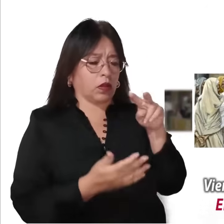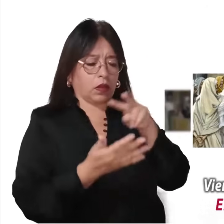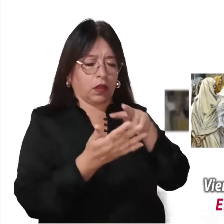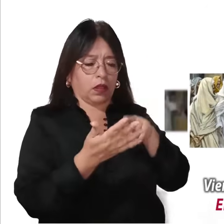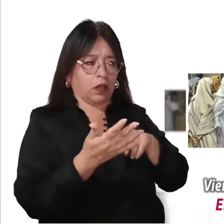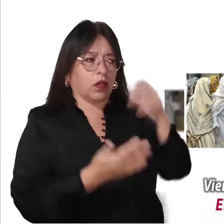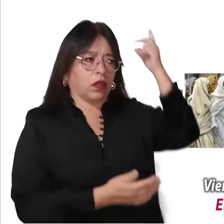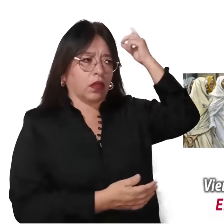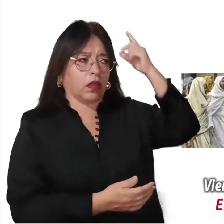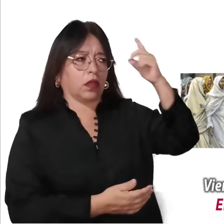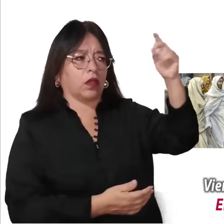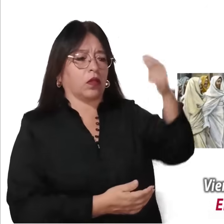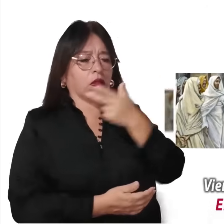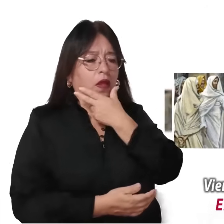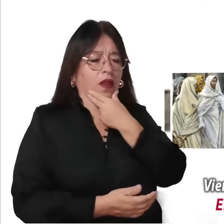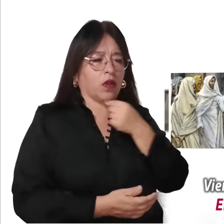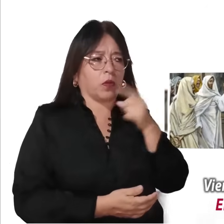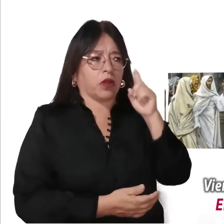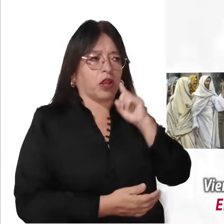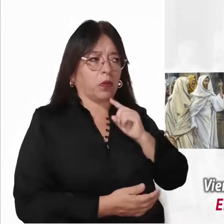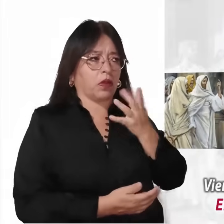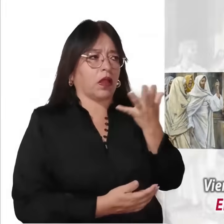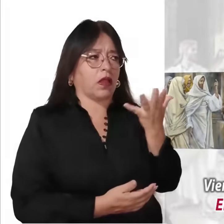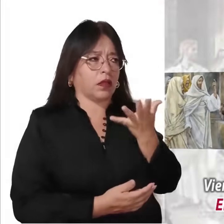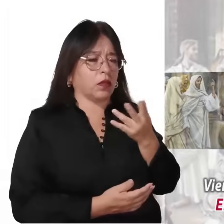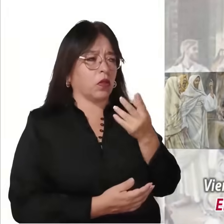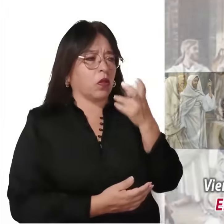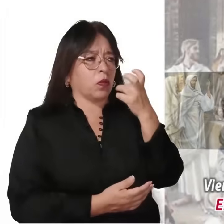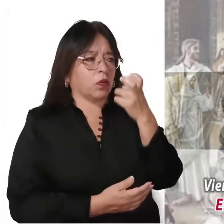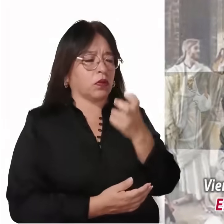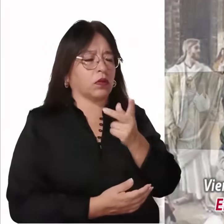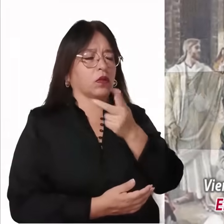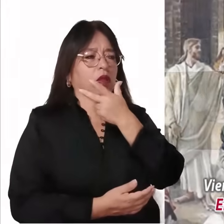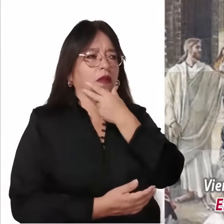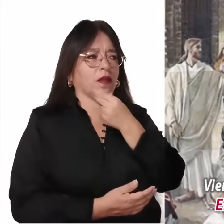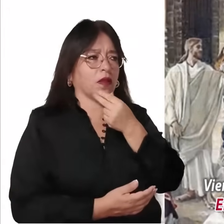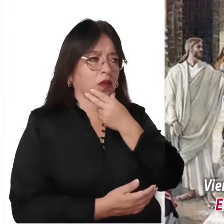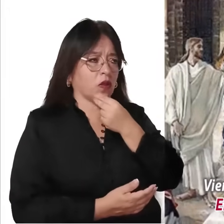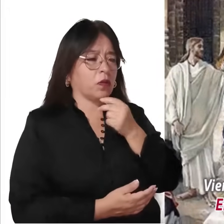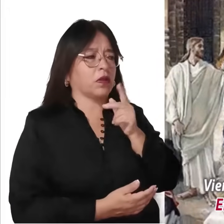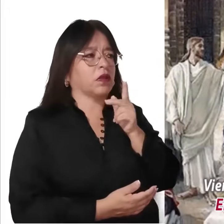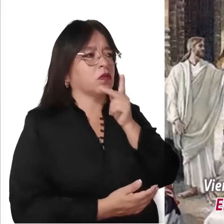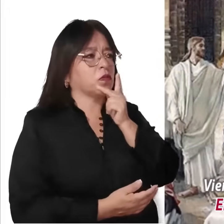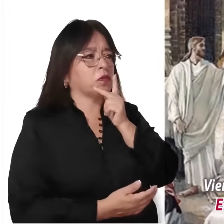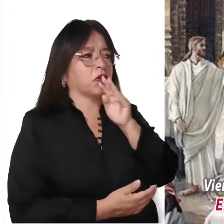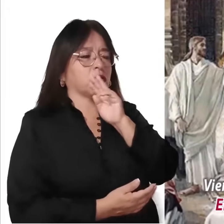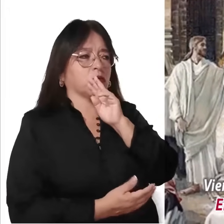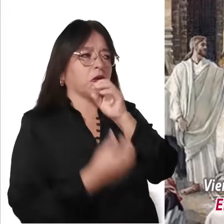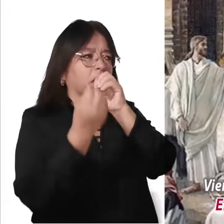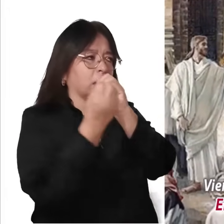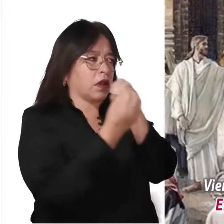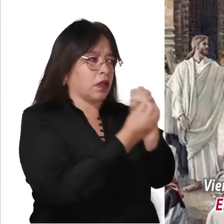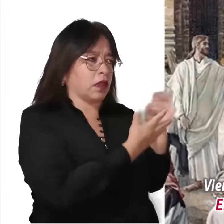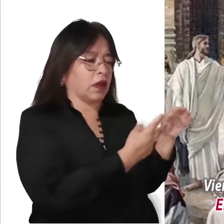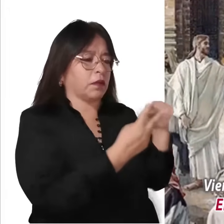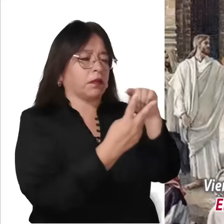principio los hizo hombre y mujer? Y dijo, Por eso el hombre dejará a su padre y a su madre para unirse a su mujer y